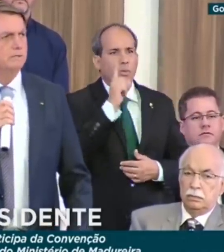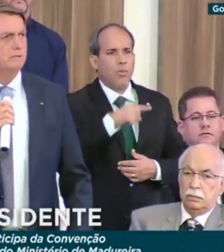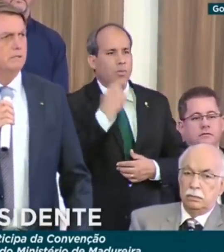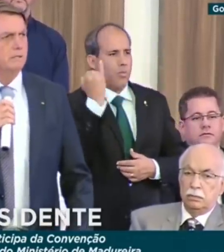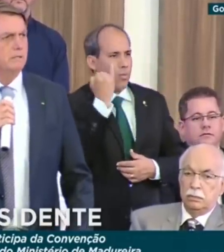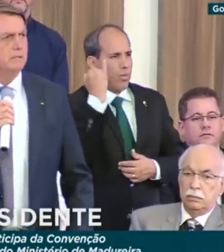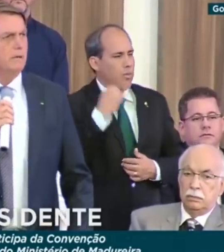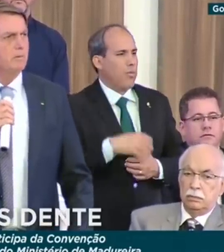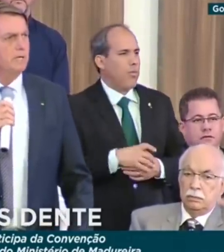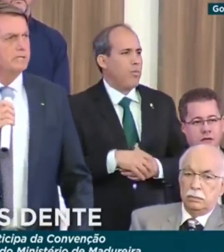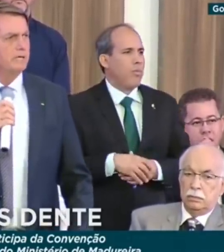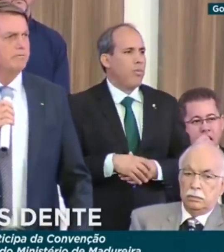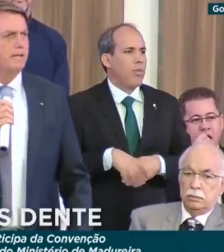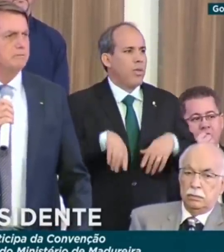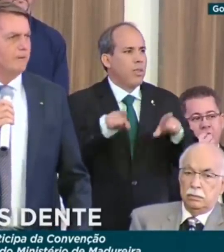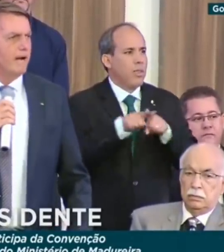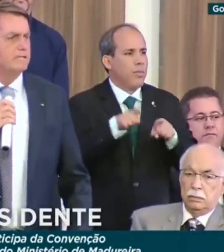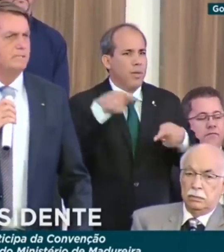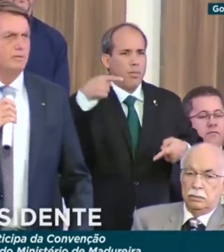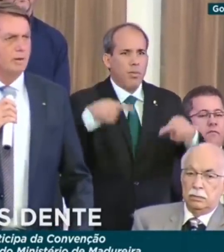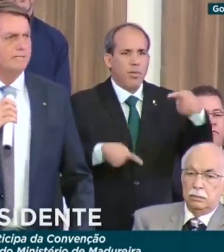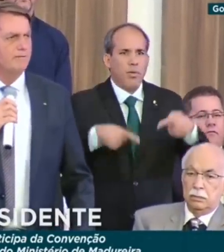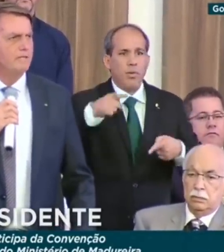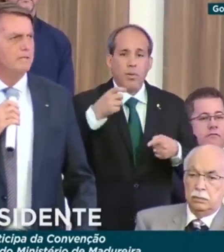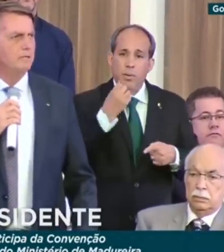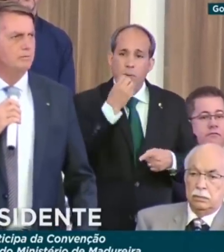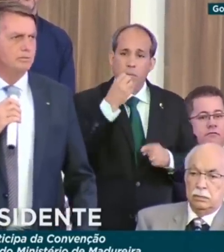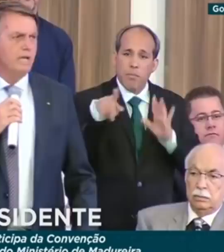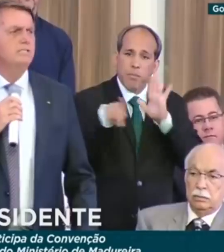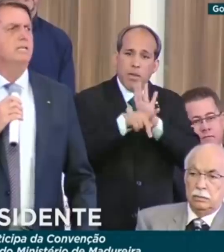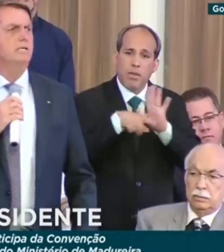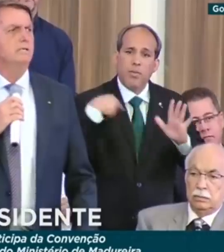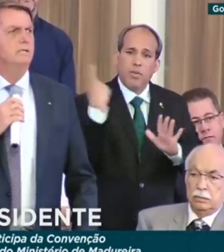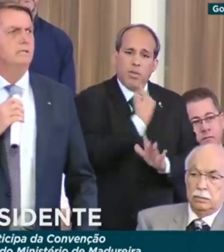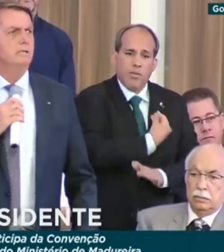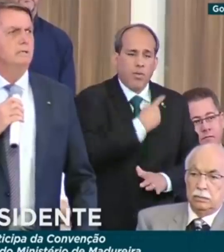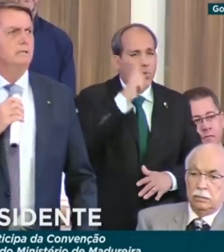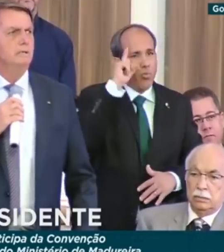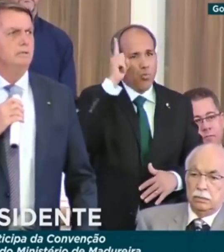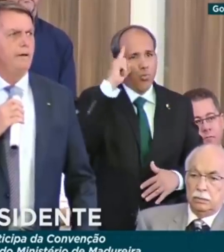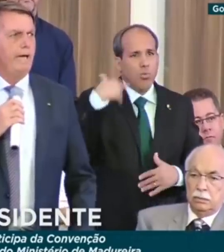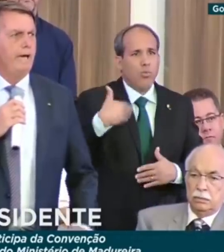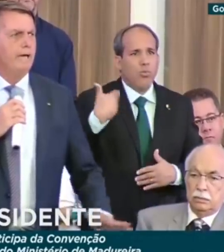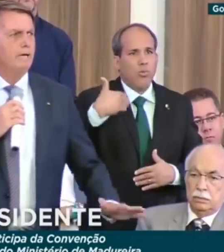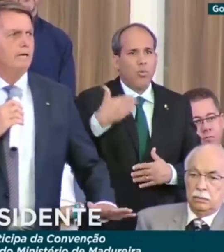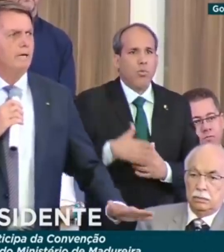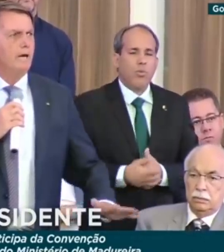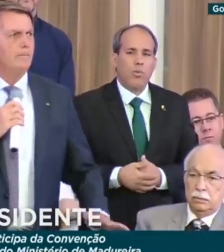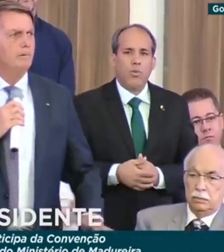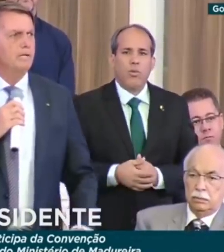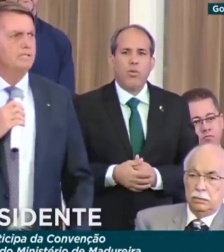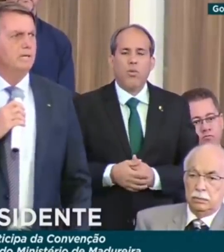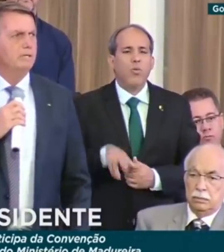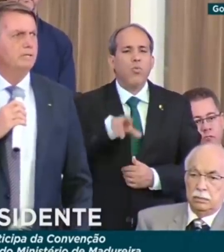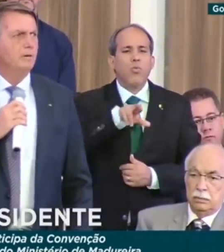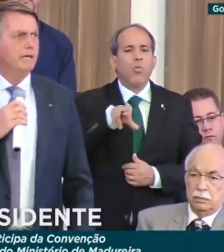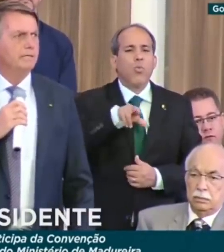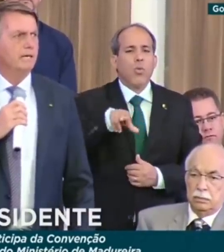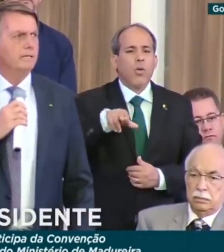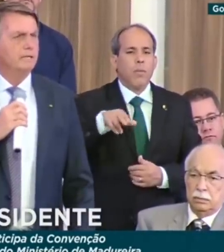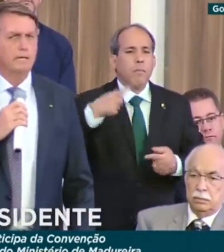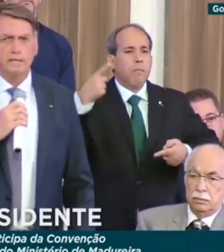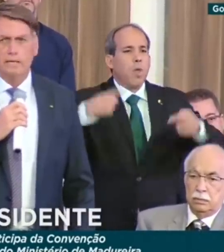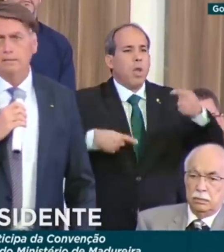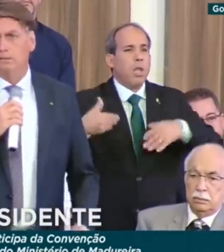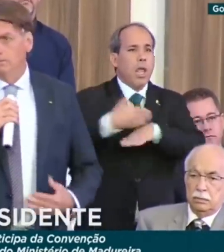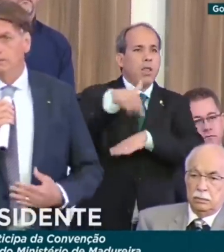importantes. E a política faz parte da nossa vida, do dia a dia. Não é, a política não entra